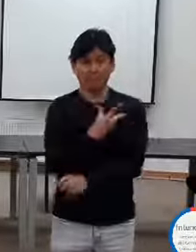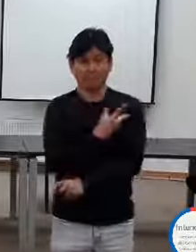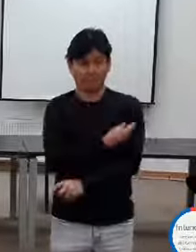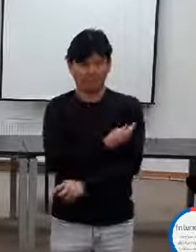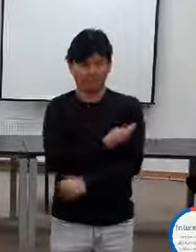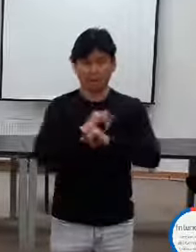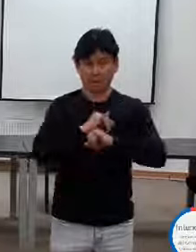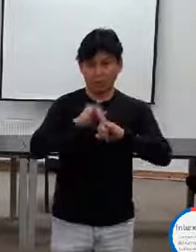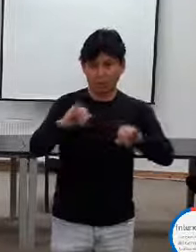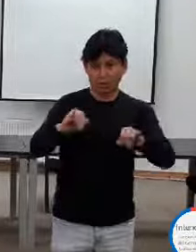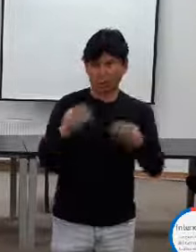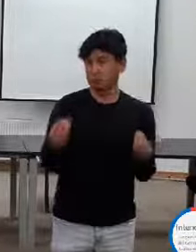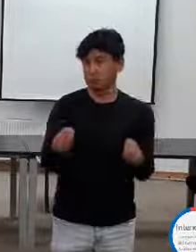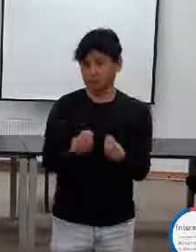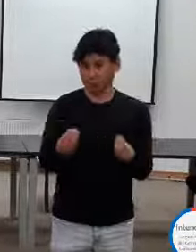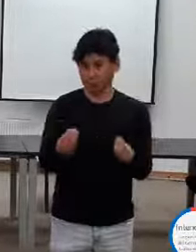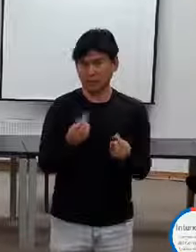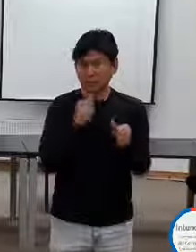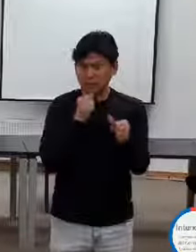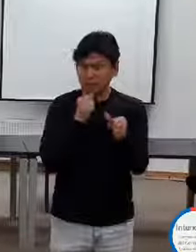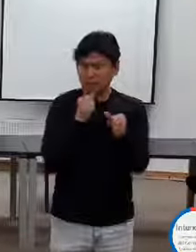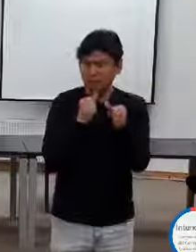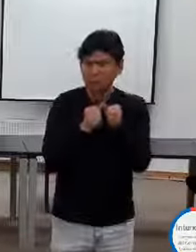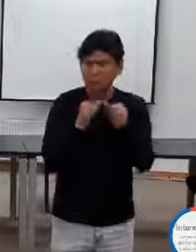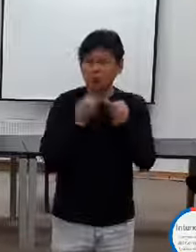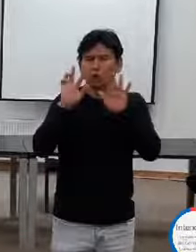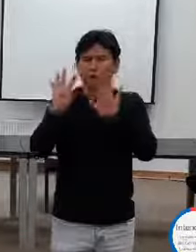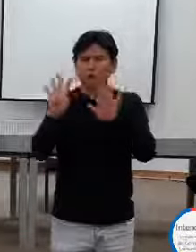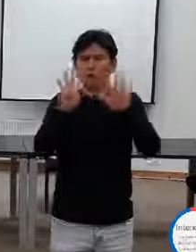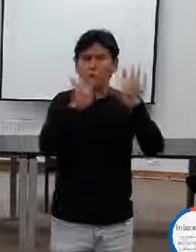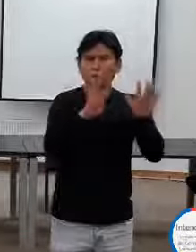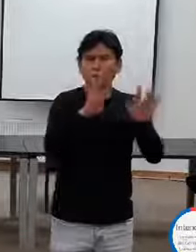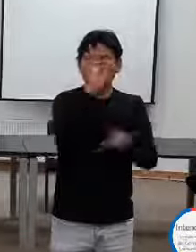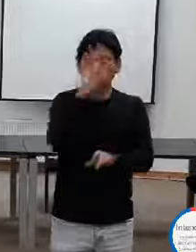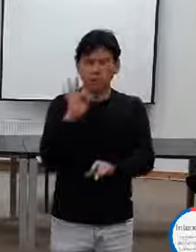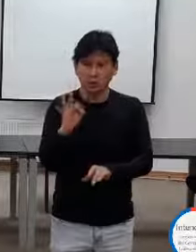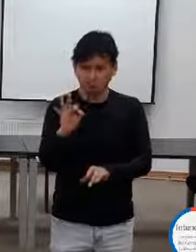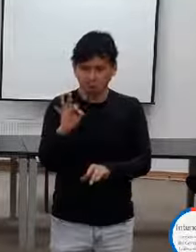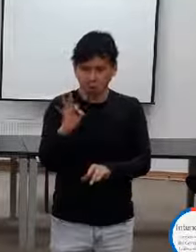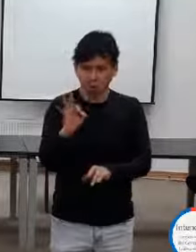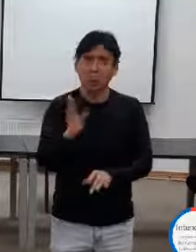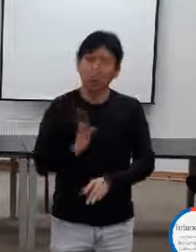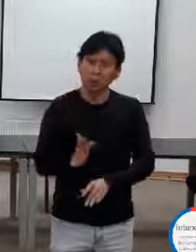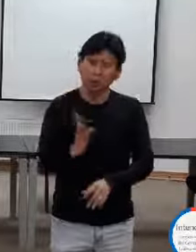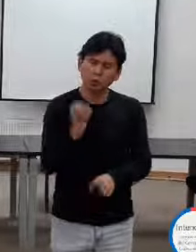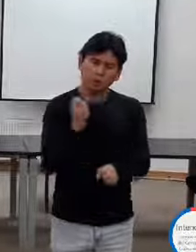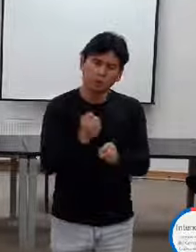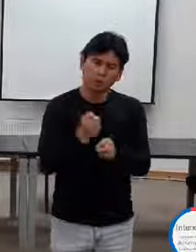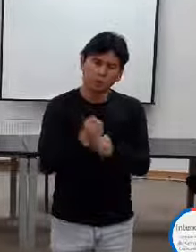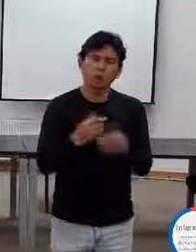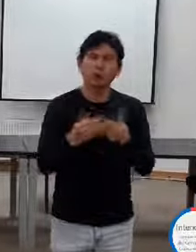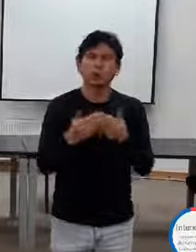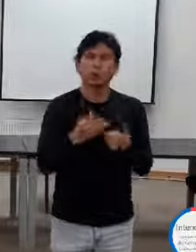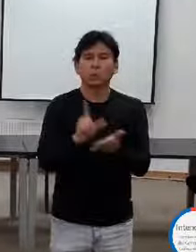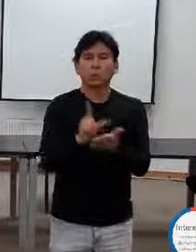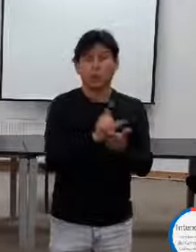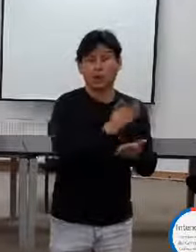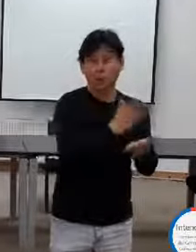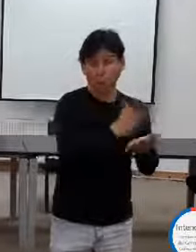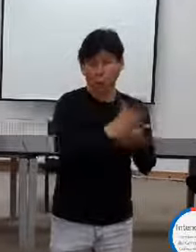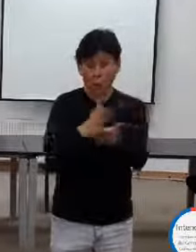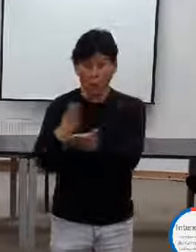podemos informar que nos estamos acercando al 99% de cobertura, seguimos trabajando en los establecimientos educacionales